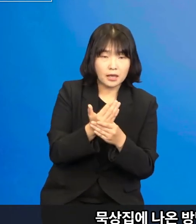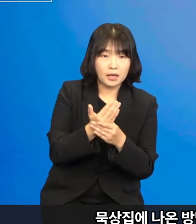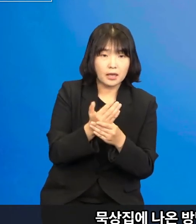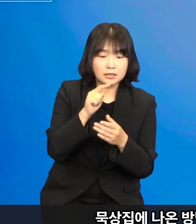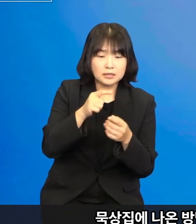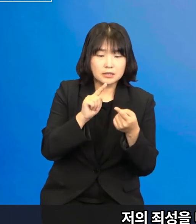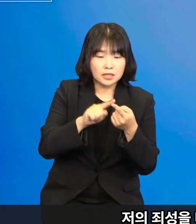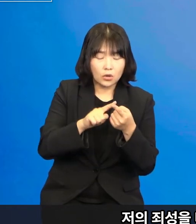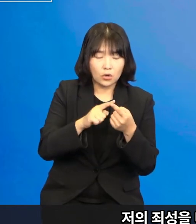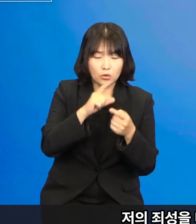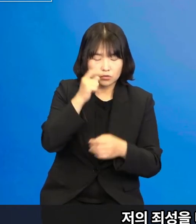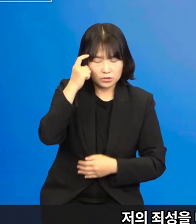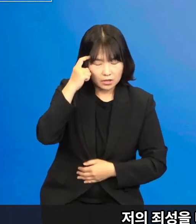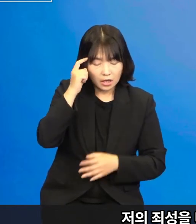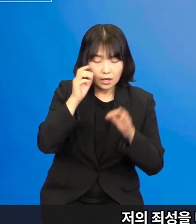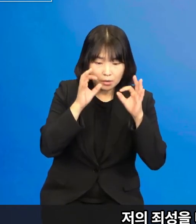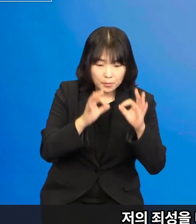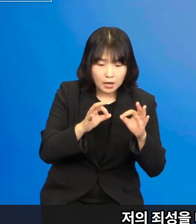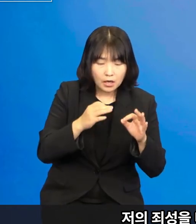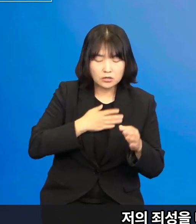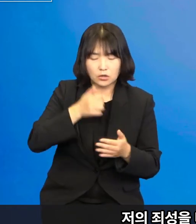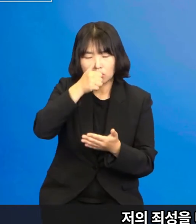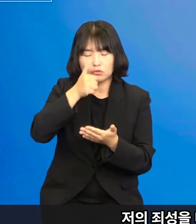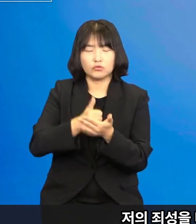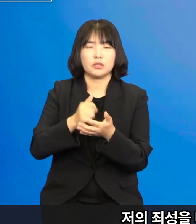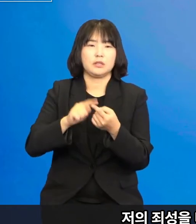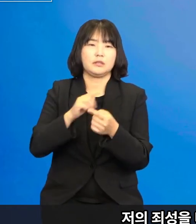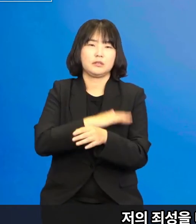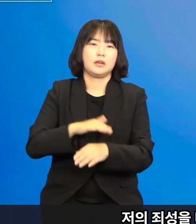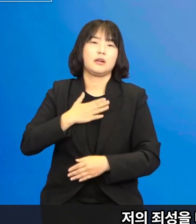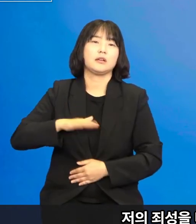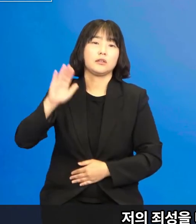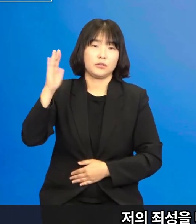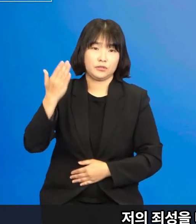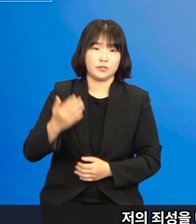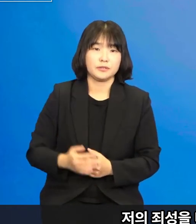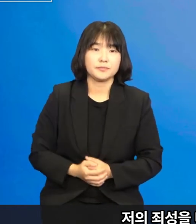묵상하다 보니 저의 죄성을 더 잘 알게 되었습니다.